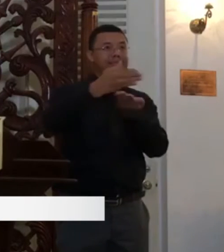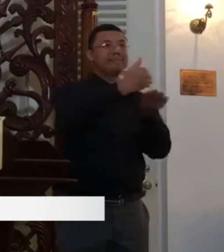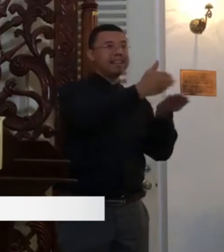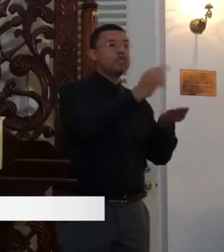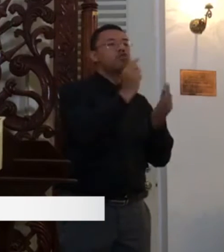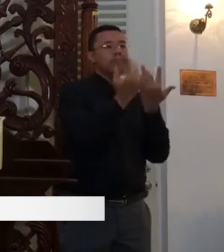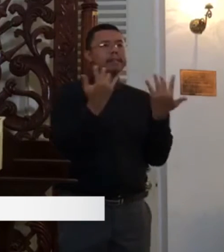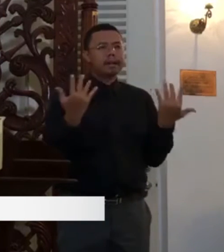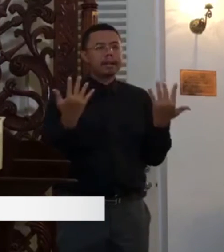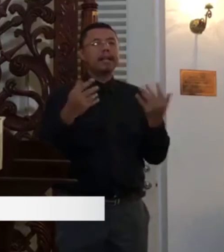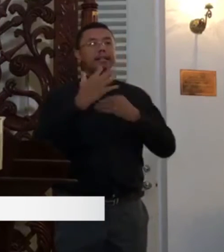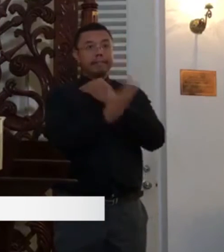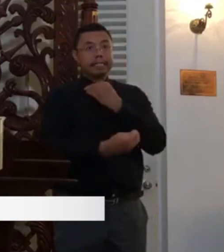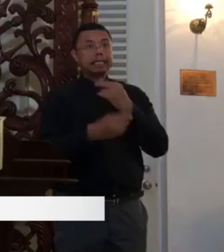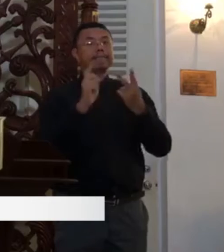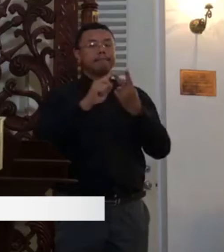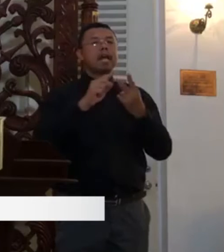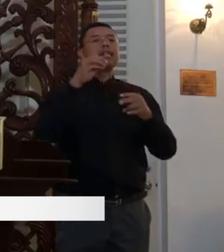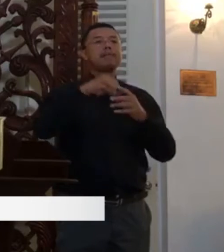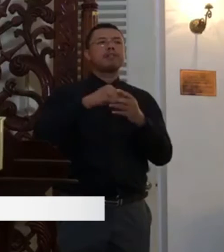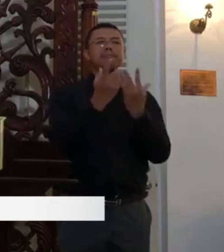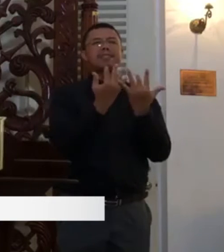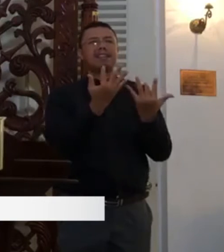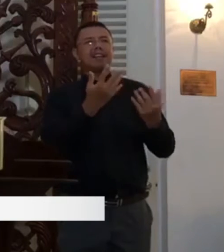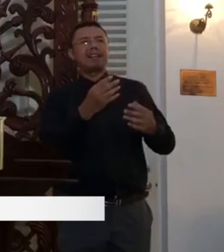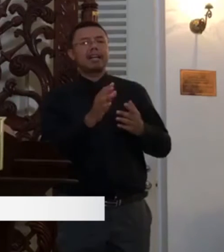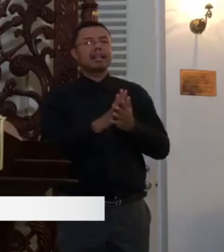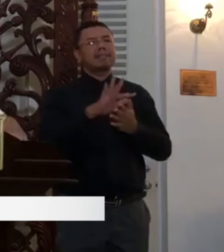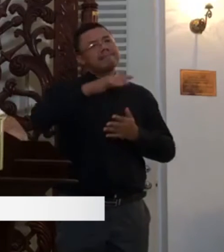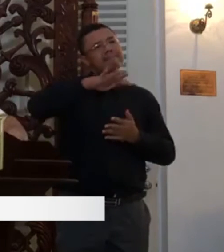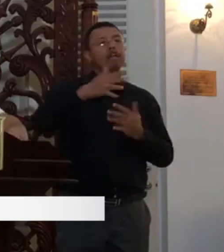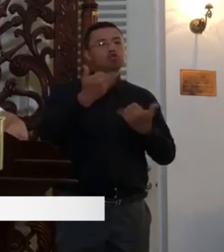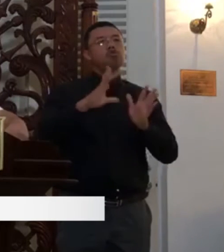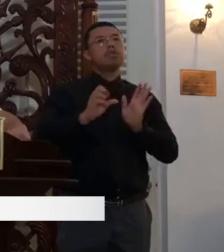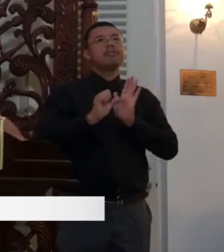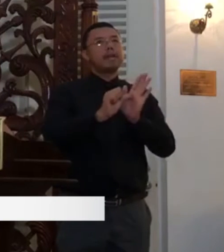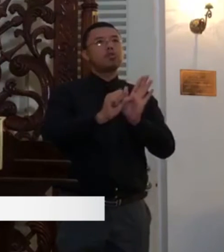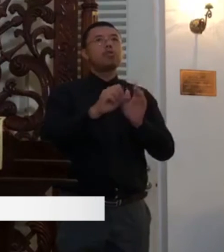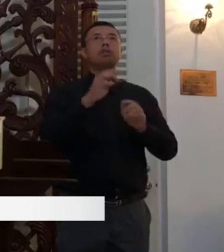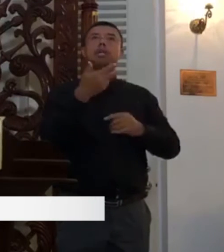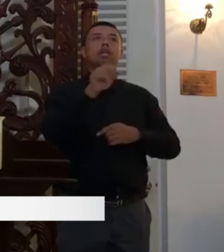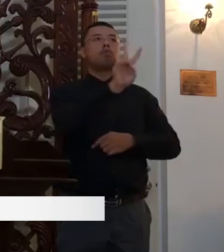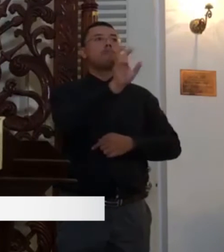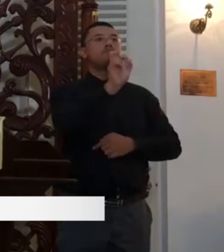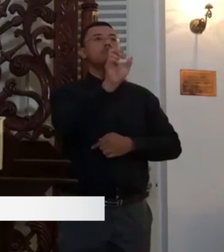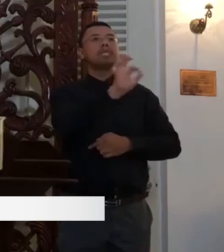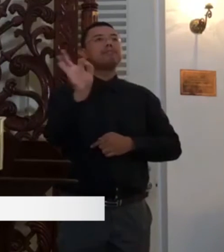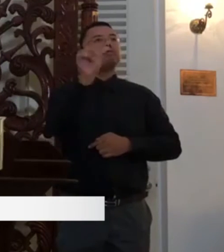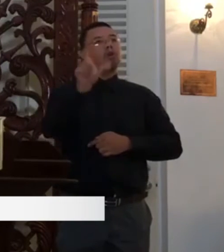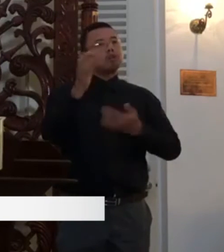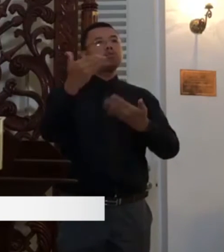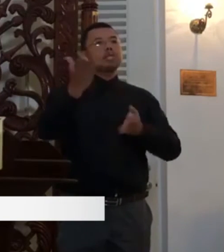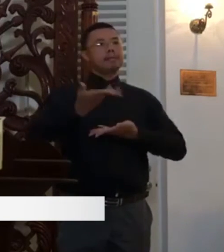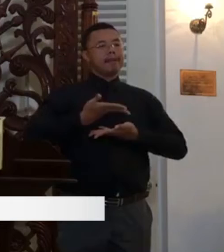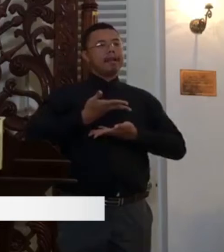untuk masyarakat miskin dan rentan miskin sudah mulai dilaksanakan. Hari ini sudah 20 ribu kepala keluarga. Nantinya